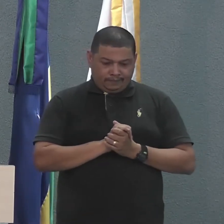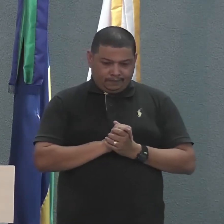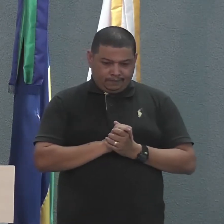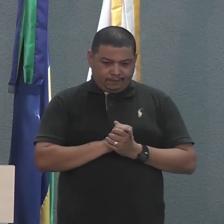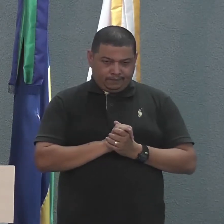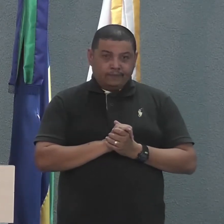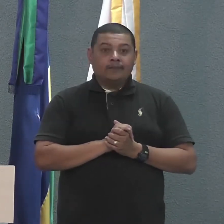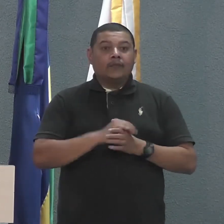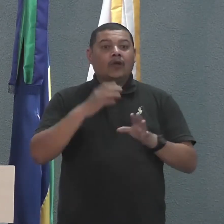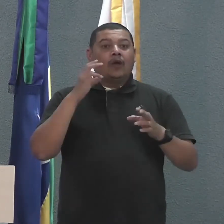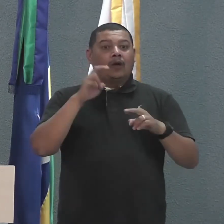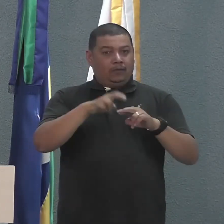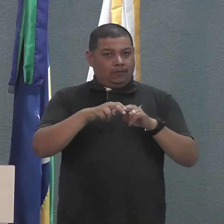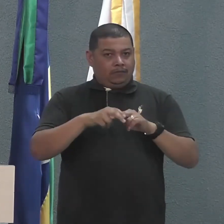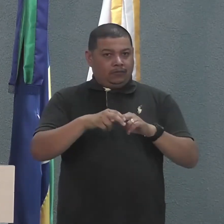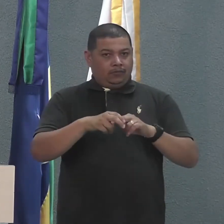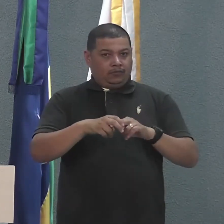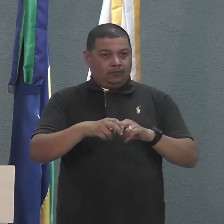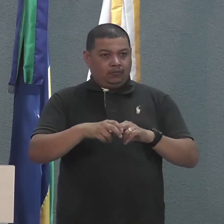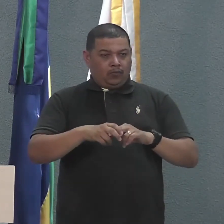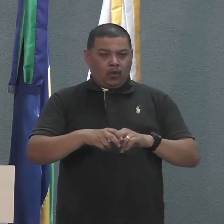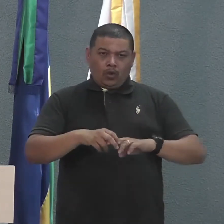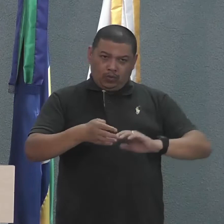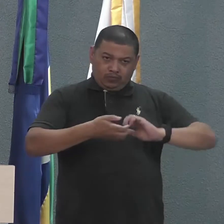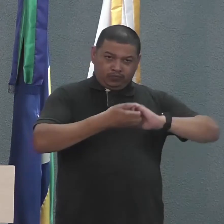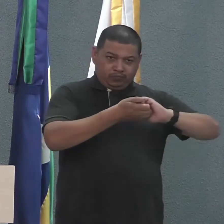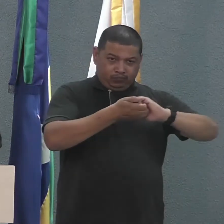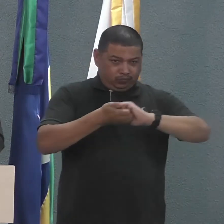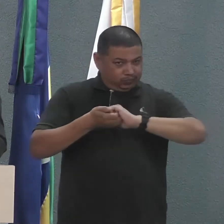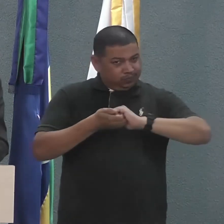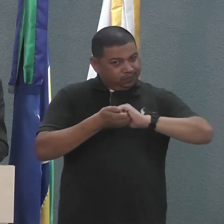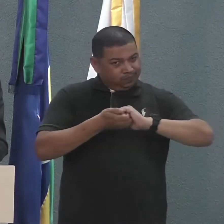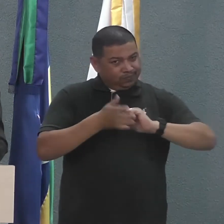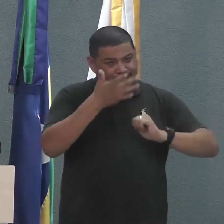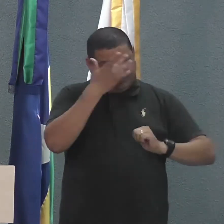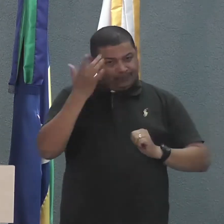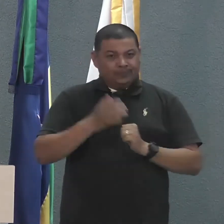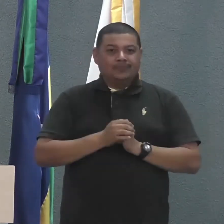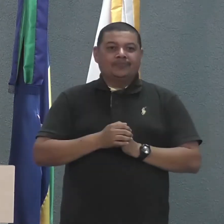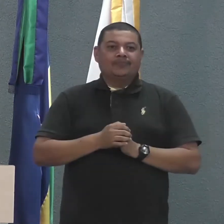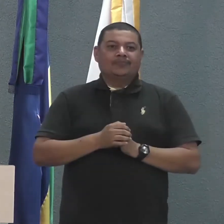os produtores rurais da IG Matas de Rondônia,